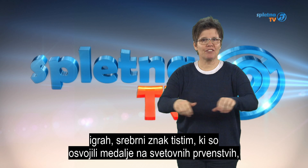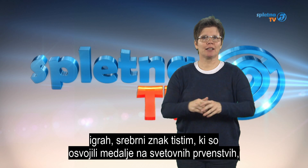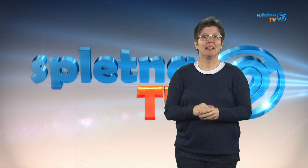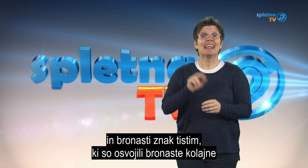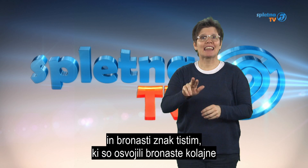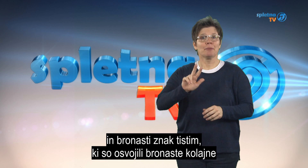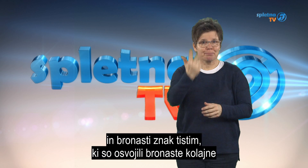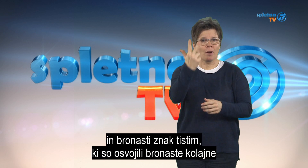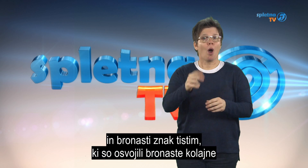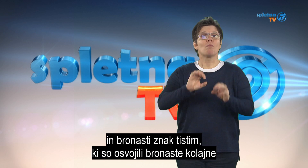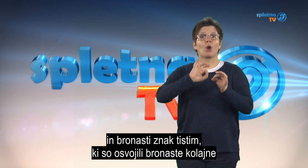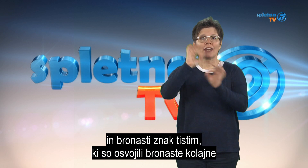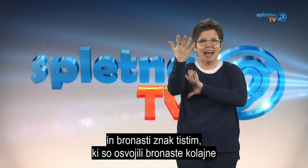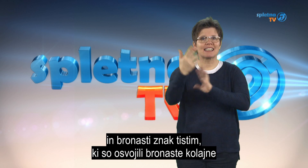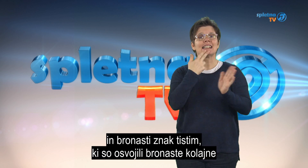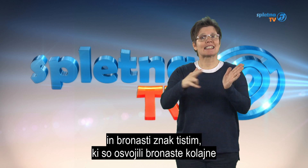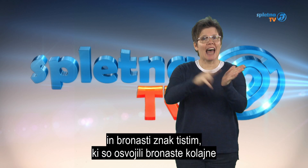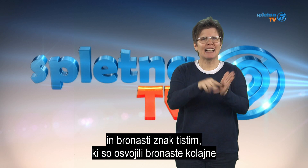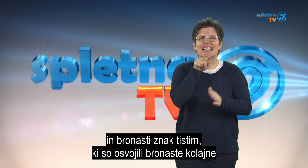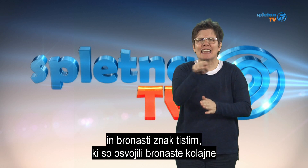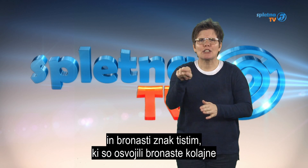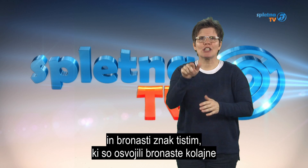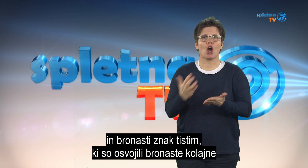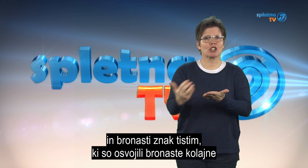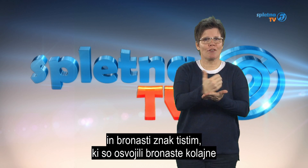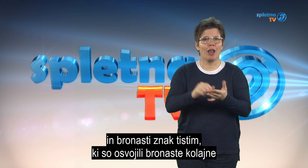na evropskih prvenstvih in posebnih olimpijadah.